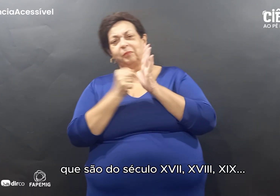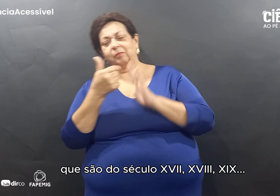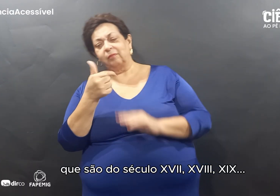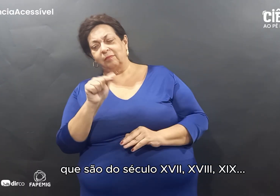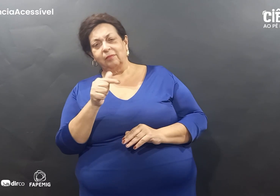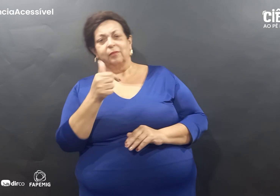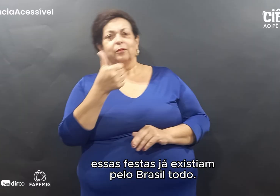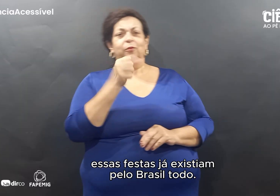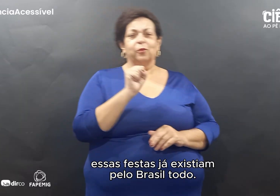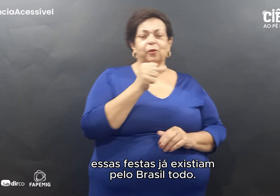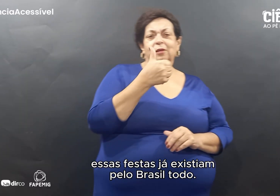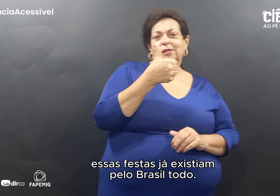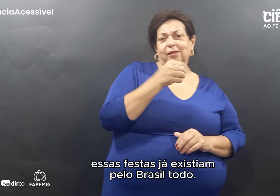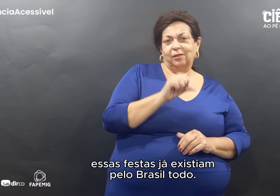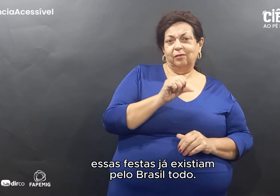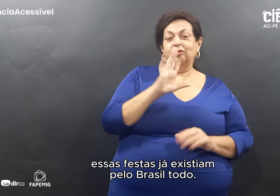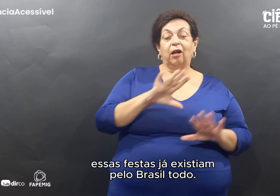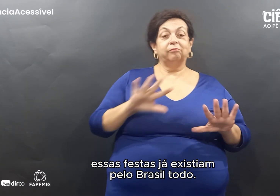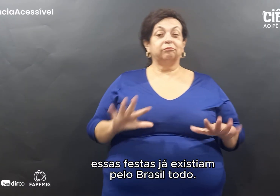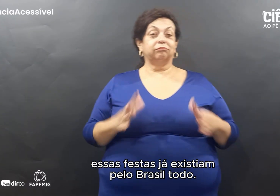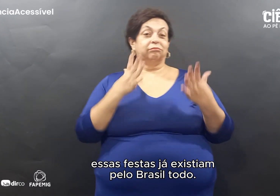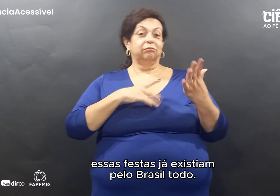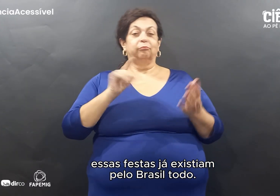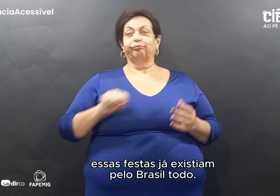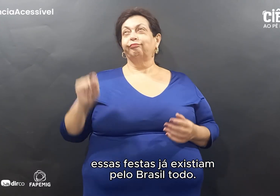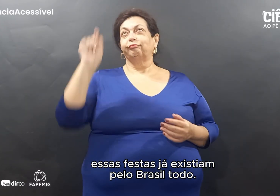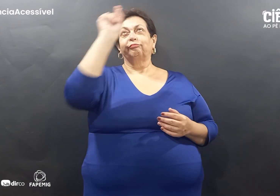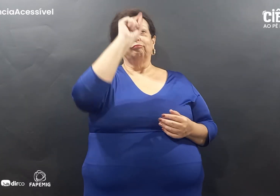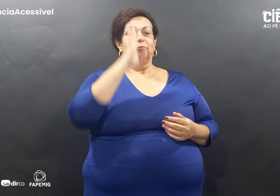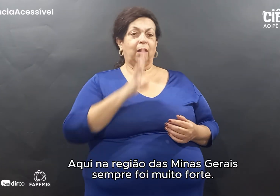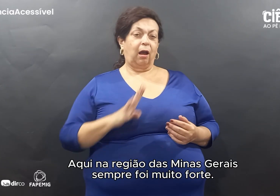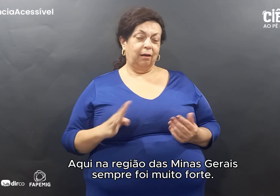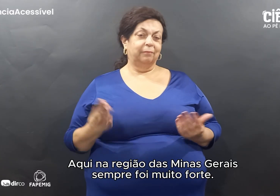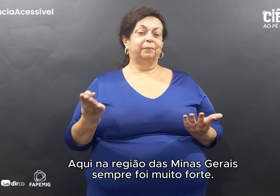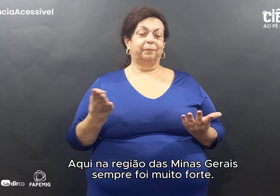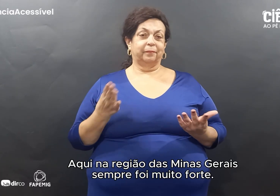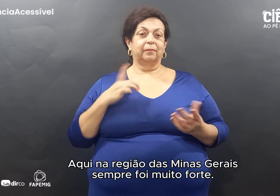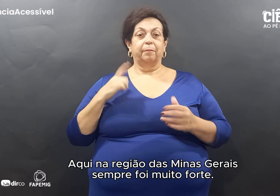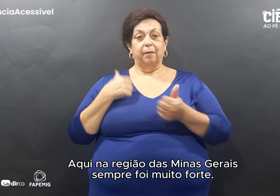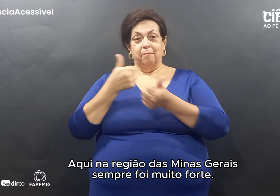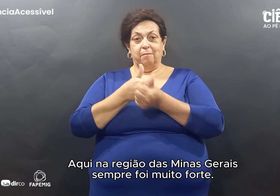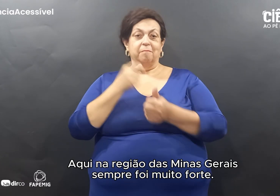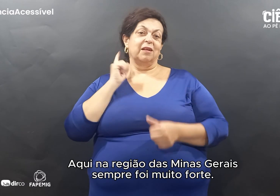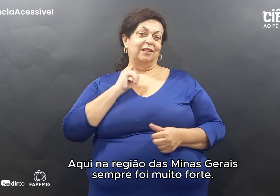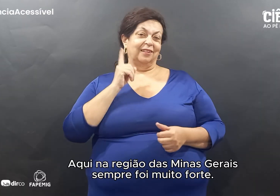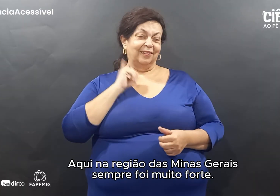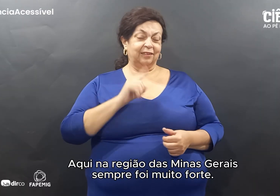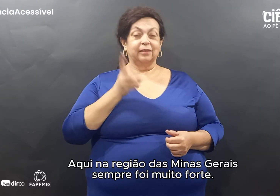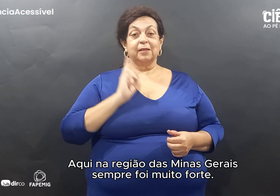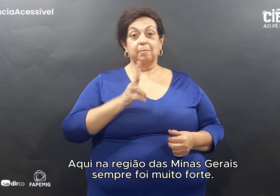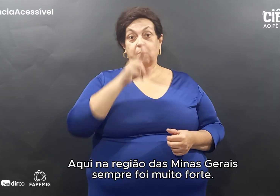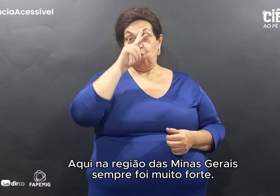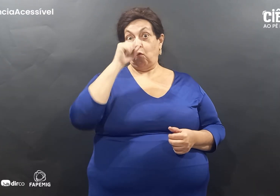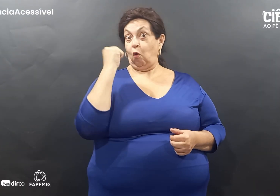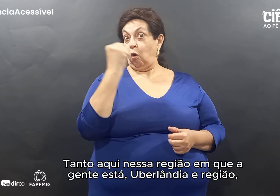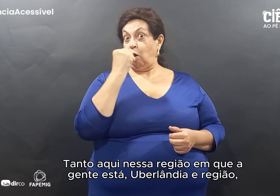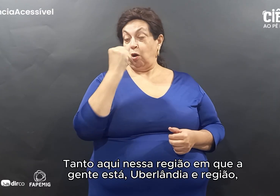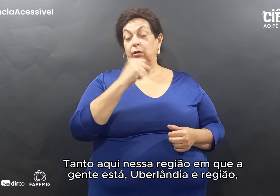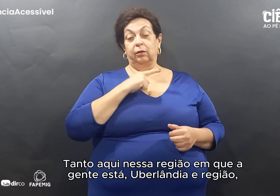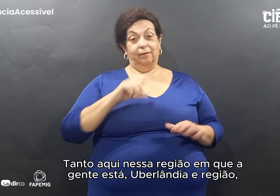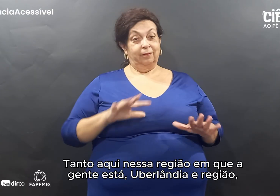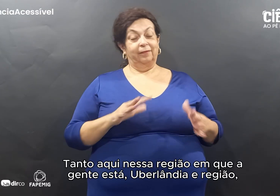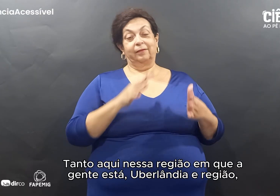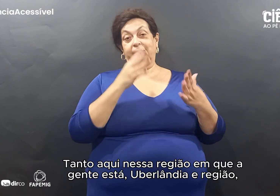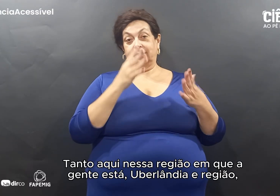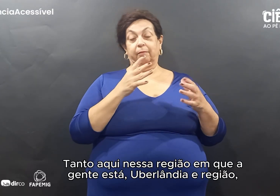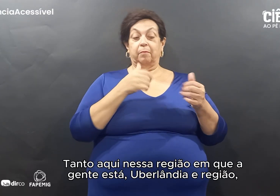XVIII, XIX. Essas festas já existiam pelo Brasil todo, né? Aqui na região das Minas Gerais sempre foi muito forte, tanto